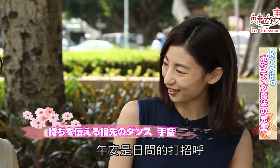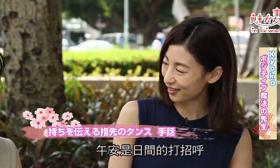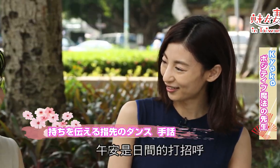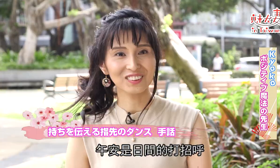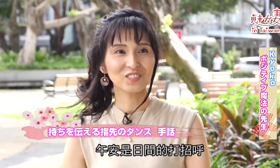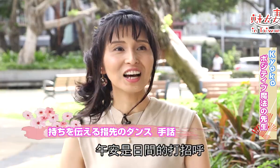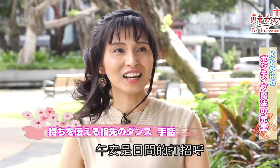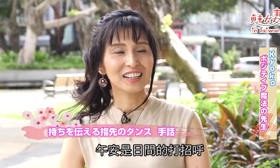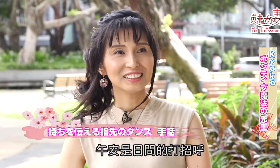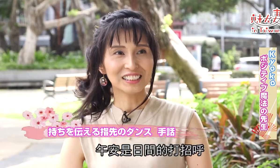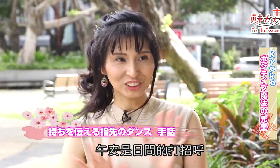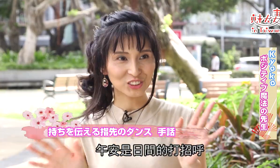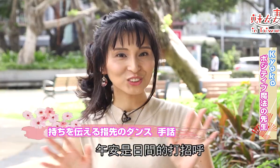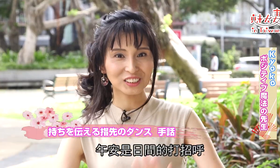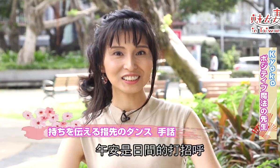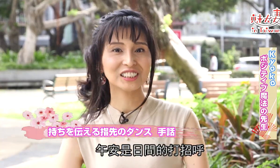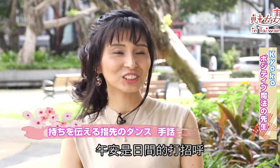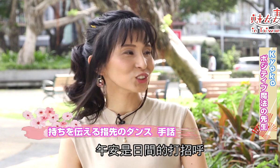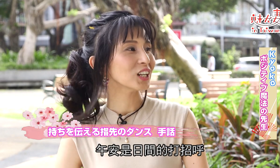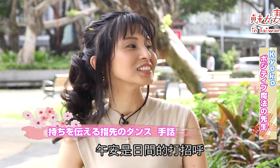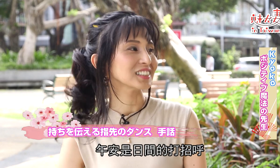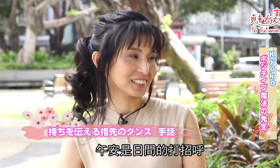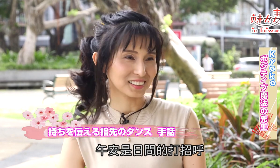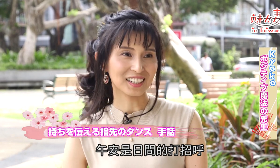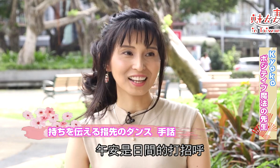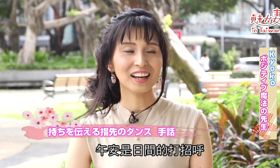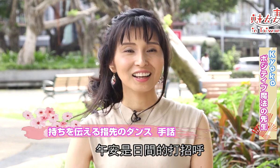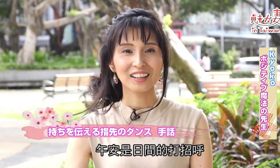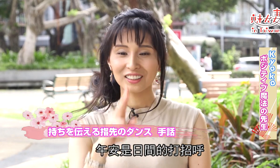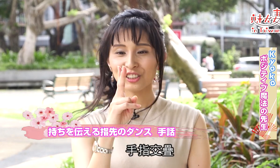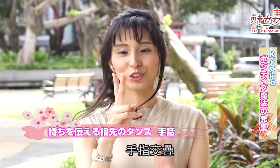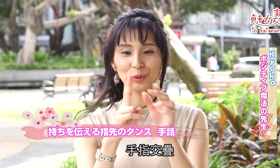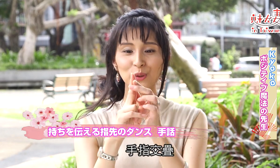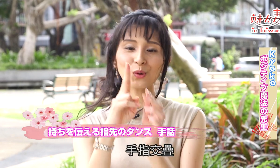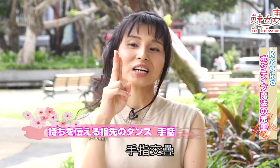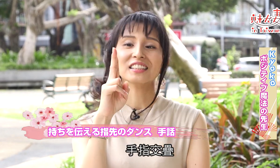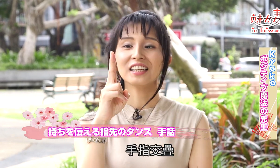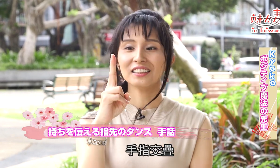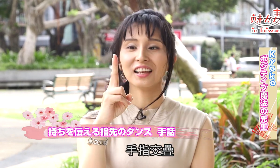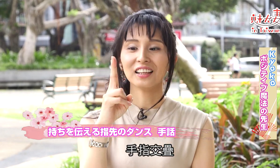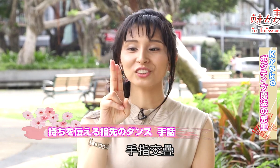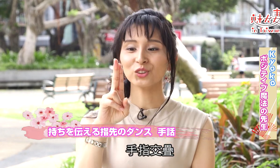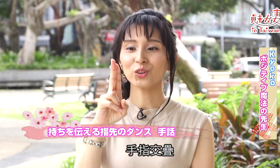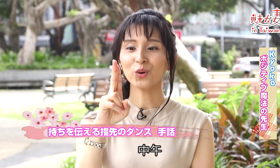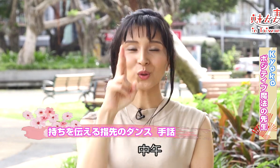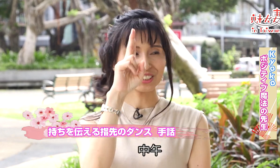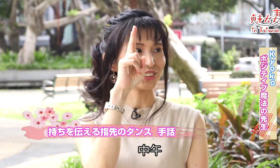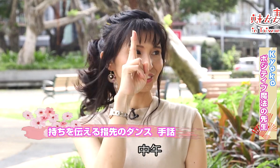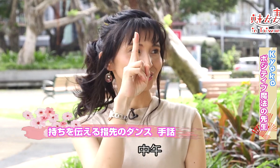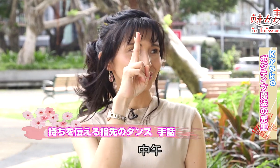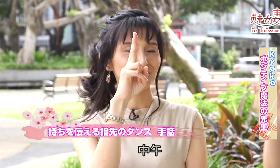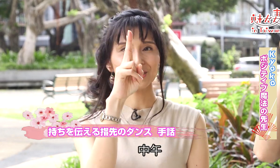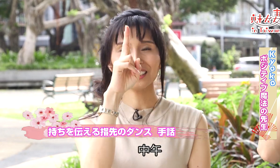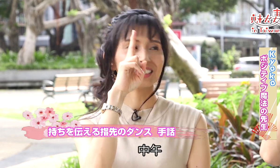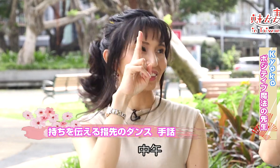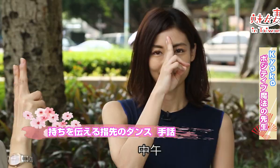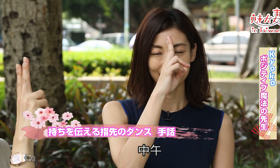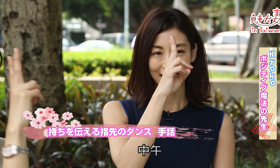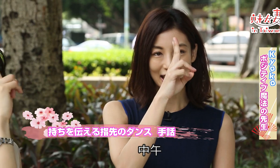ですか？ まあ、日中の挨拶ですから、はい、指をこう重ねて、はい、ちょうどこうお昼12時ではなくて、 ニン